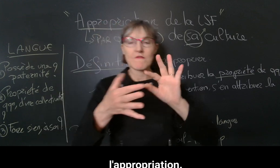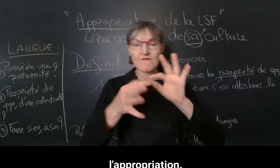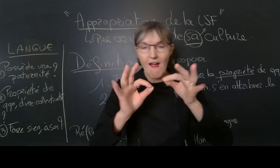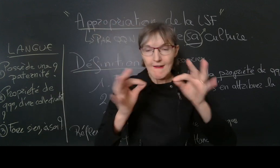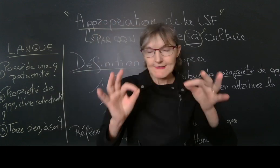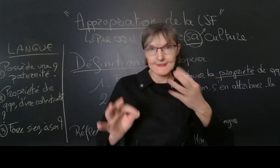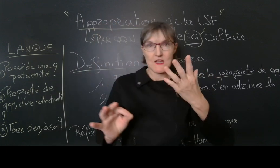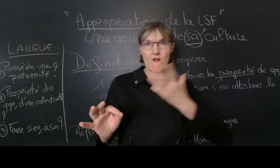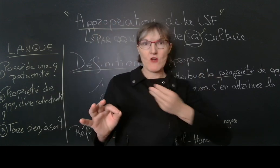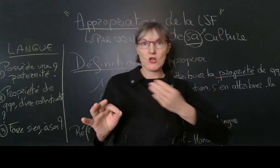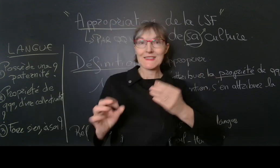'appropriation